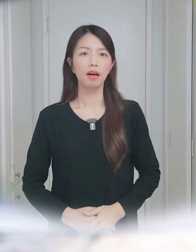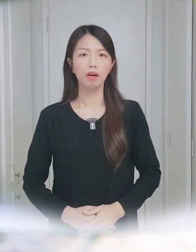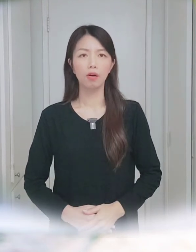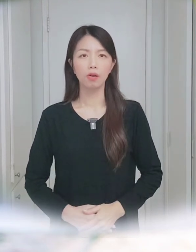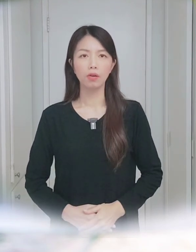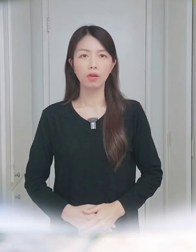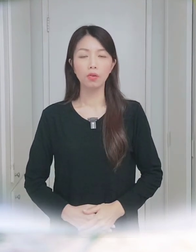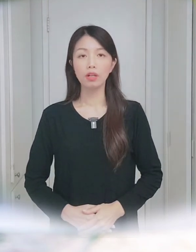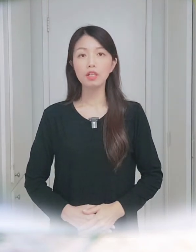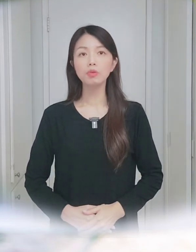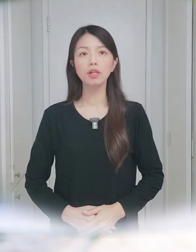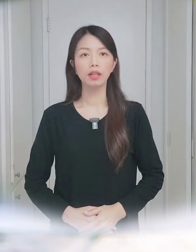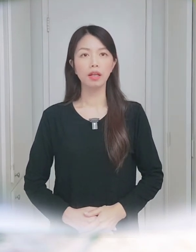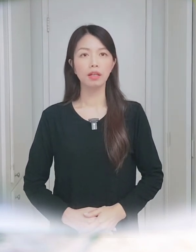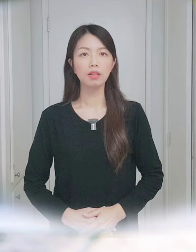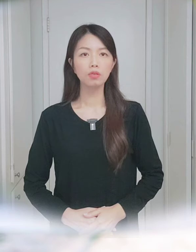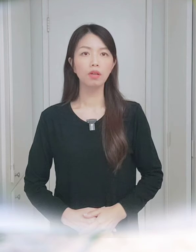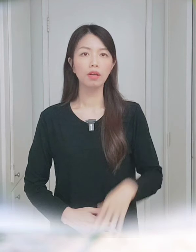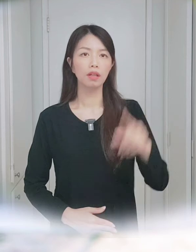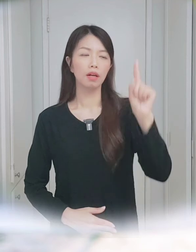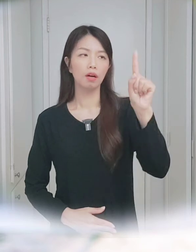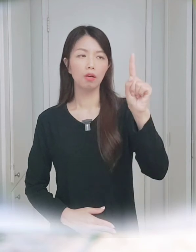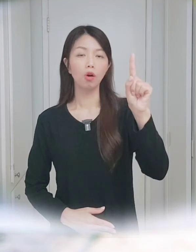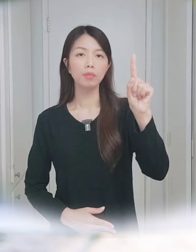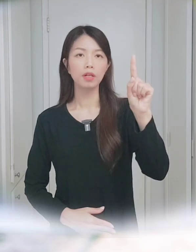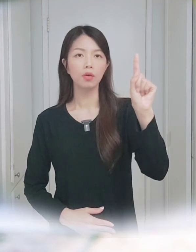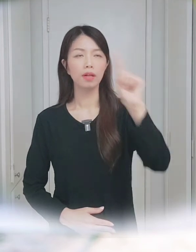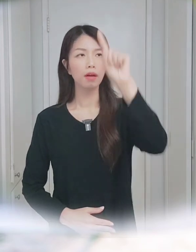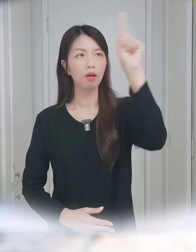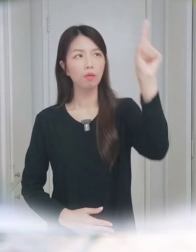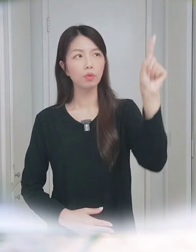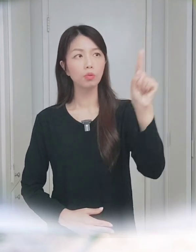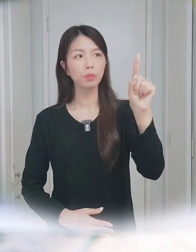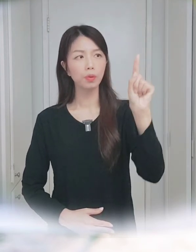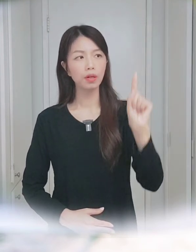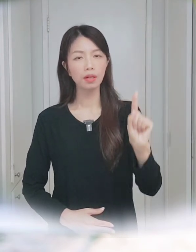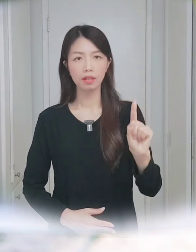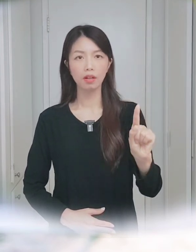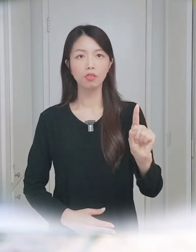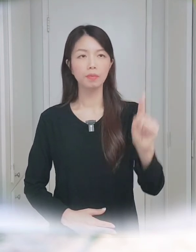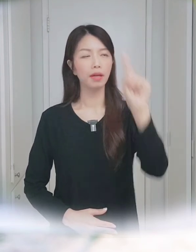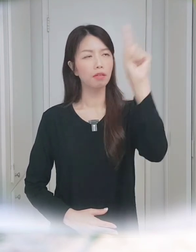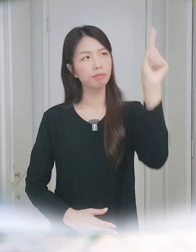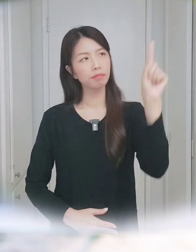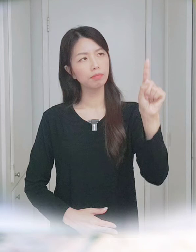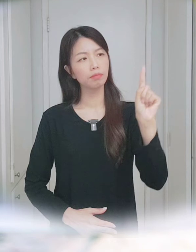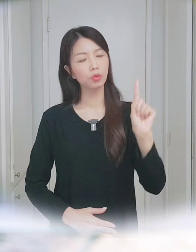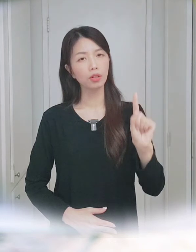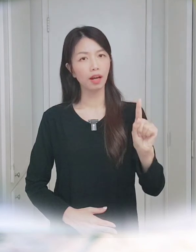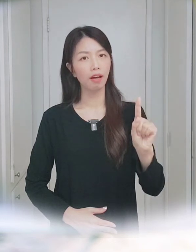누구신가? 뒤에 의문을 나타내는 수어는 검지를 이용해서 물음표를 그려주시면 돼요.